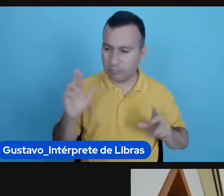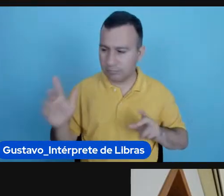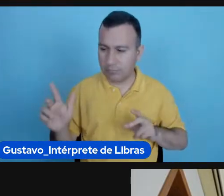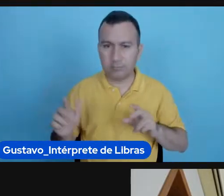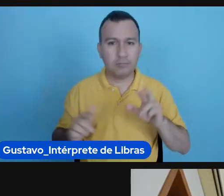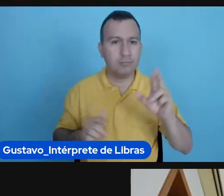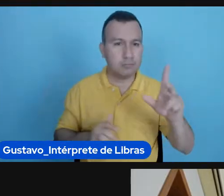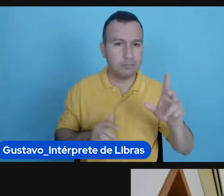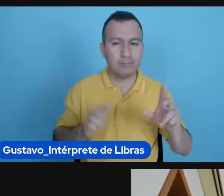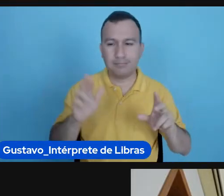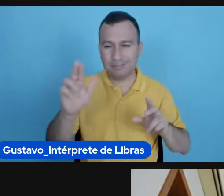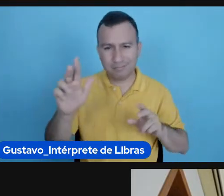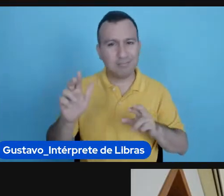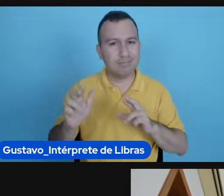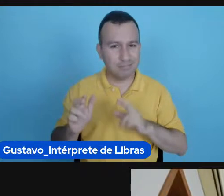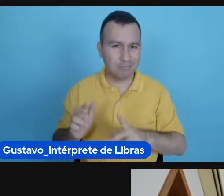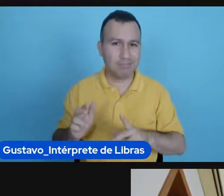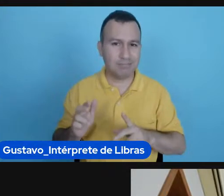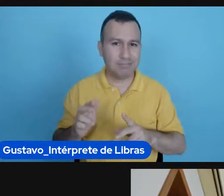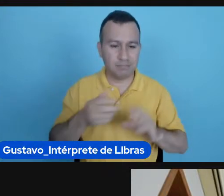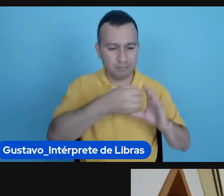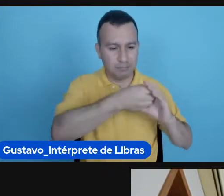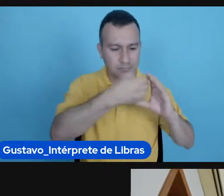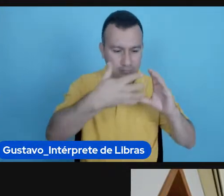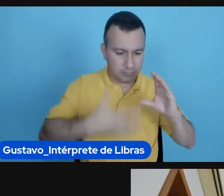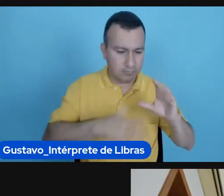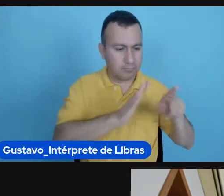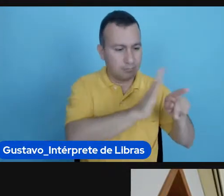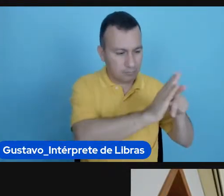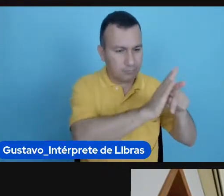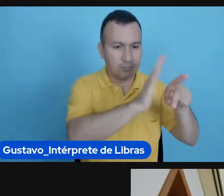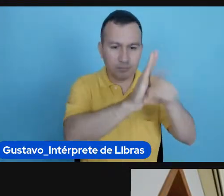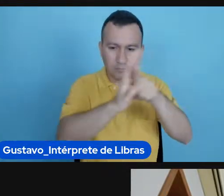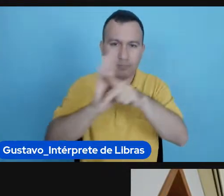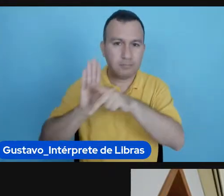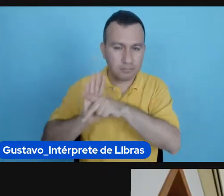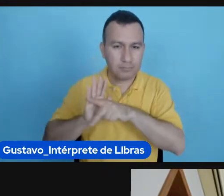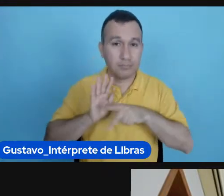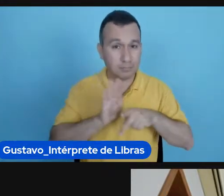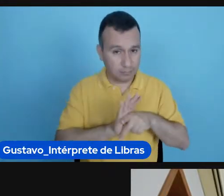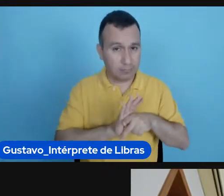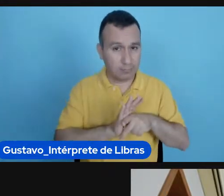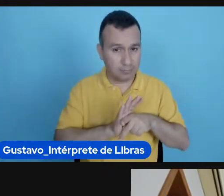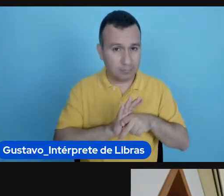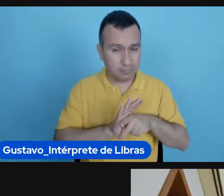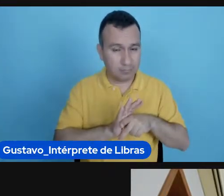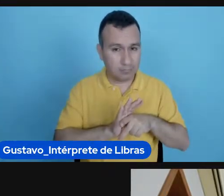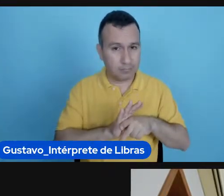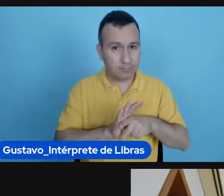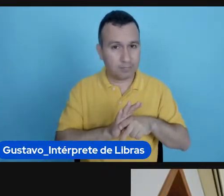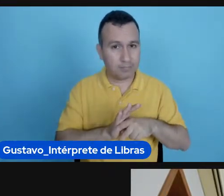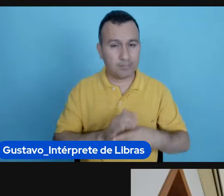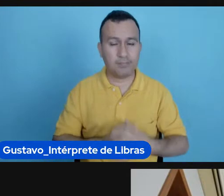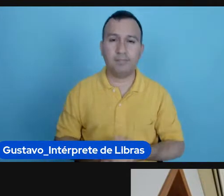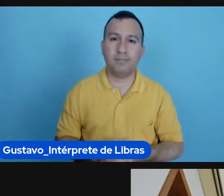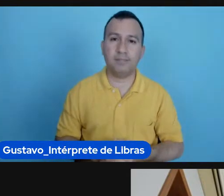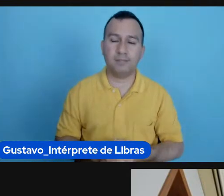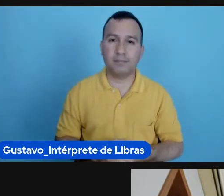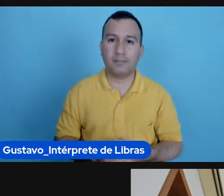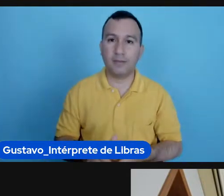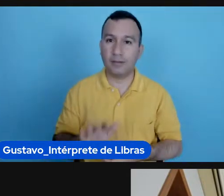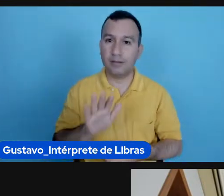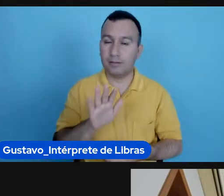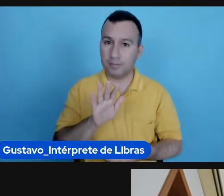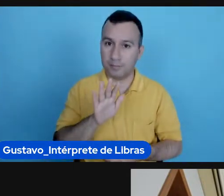assim, percebo que a inclusão, de fato, muda, como a